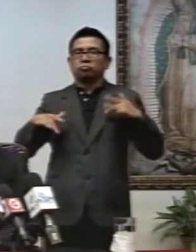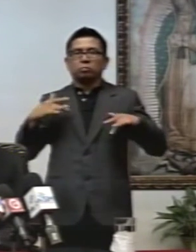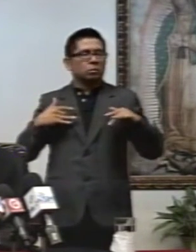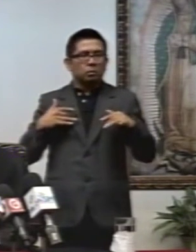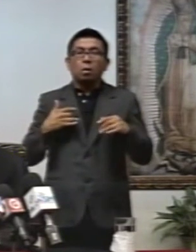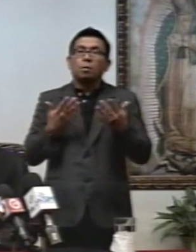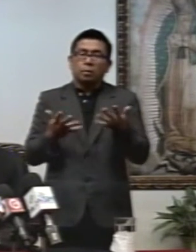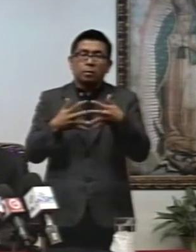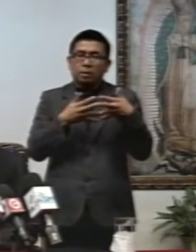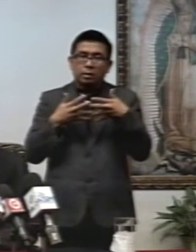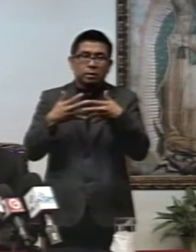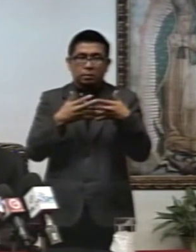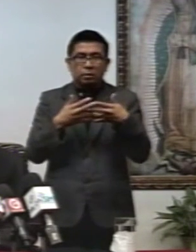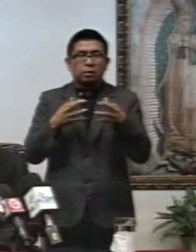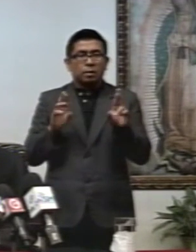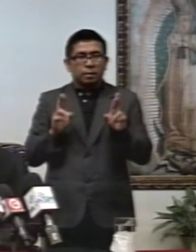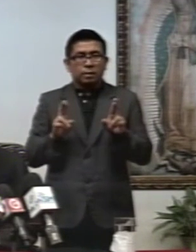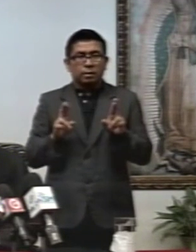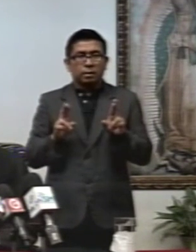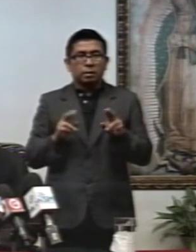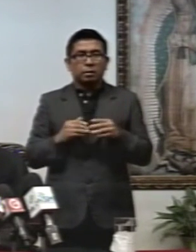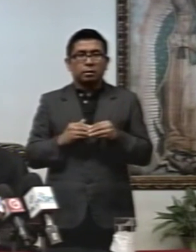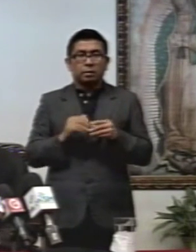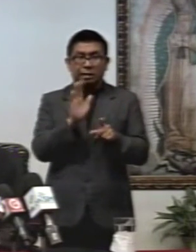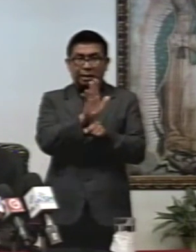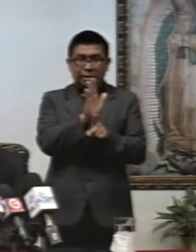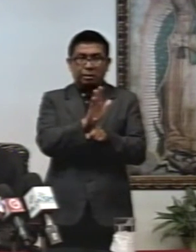auguraría que sean